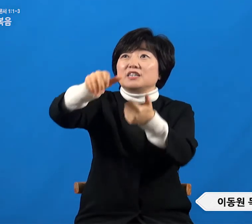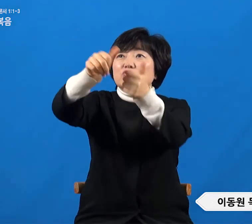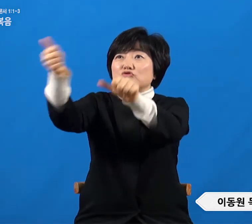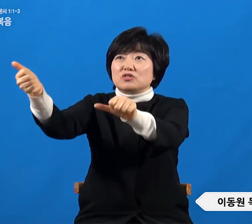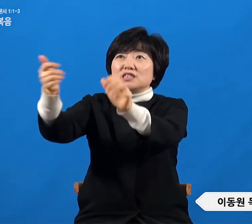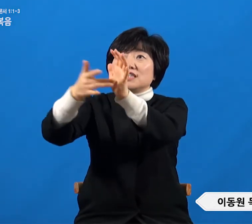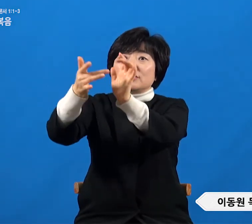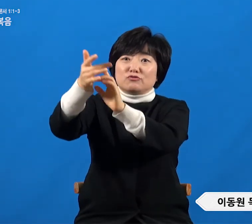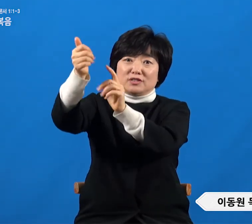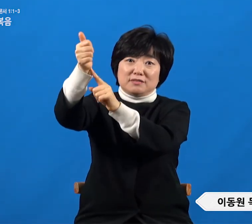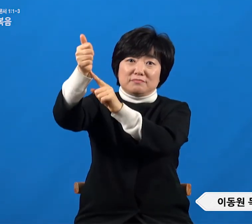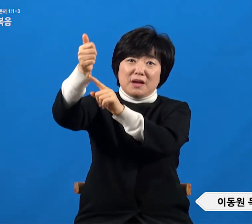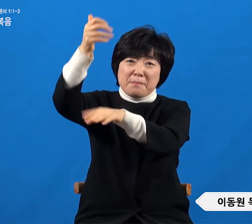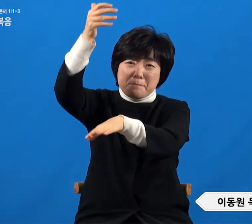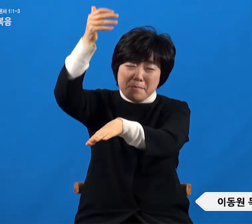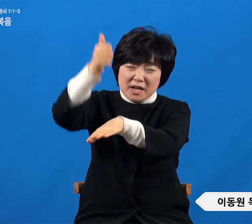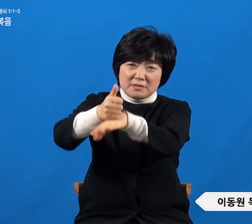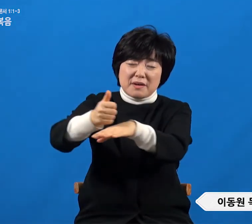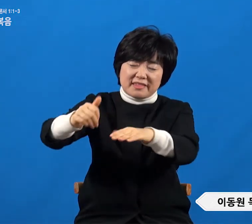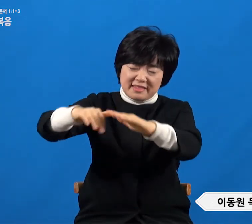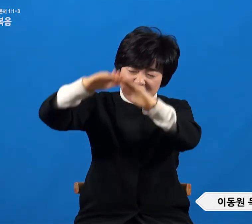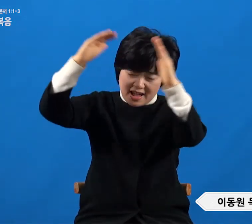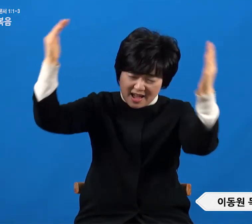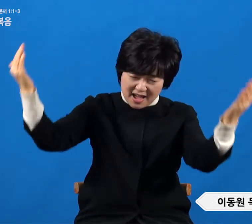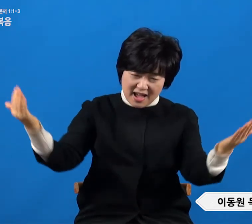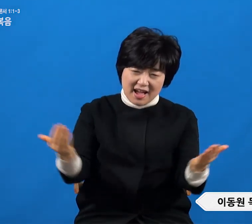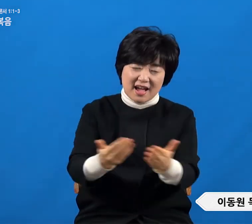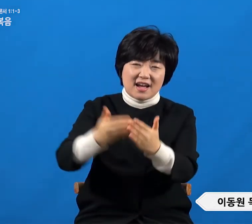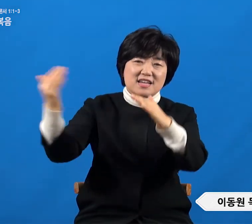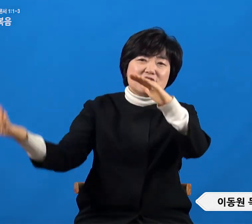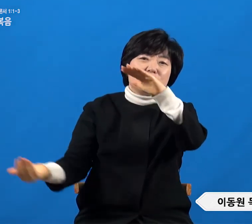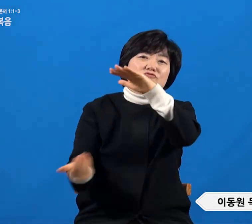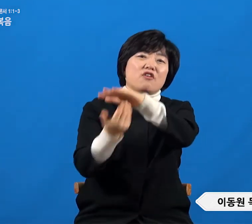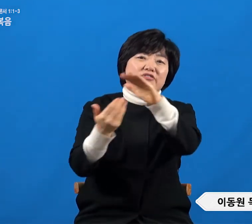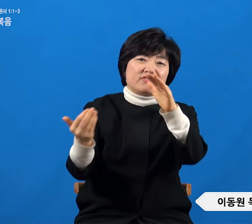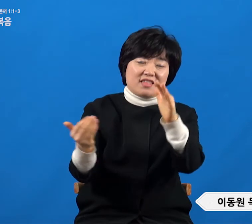다 이루었다. 이 말의 본래 뜻은 이런 뜻이에요. 빚을 다 갚았다.